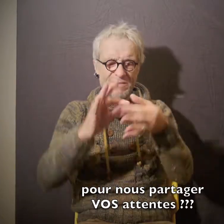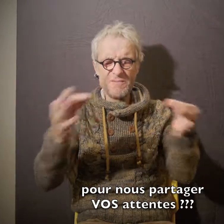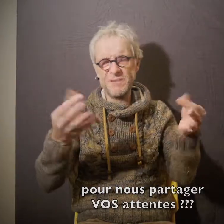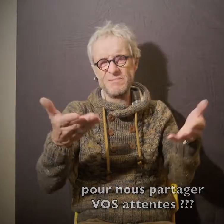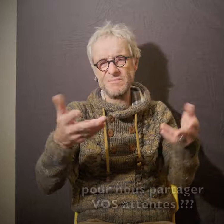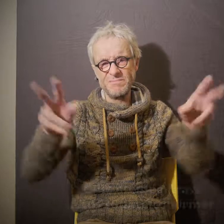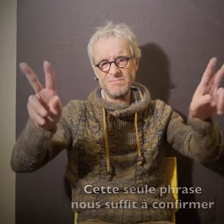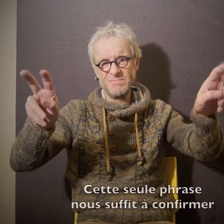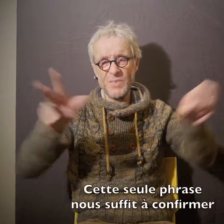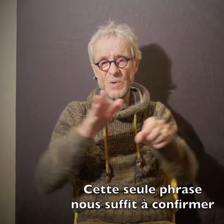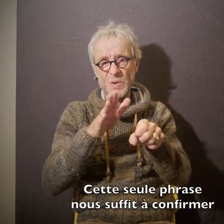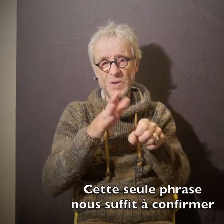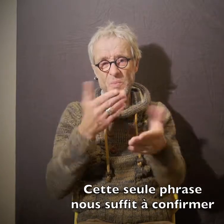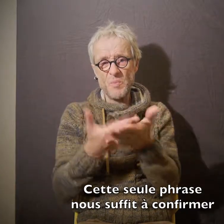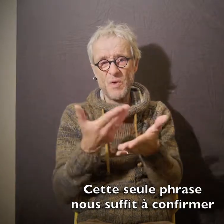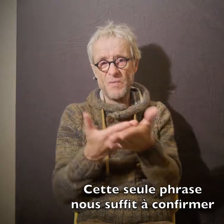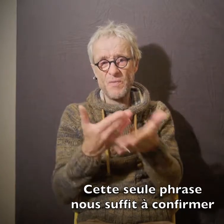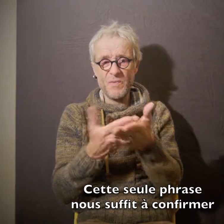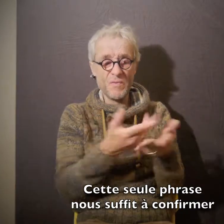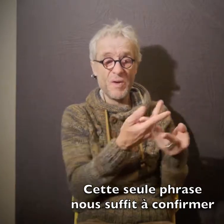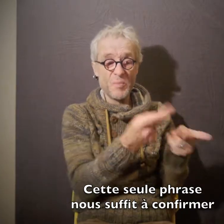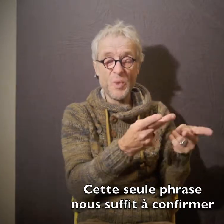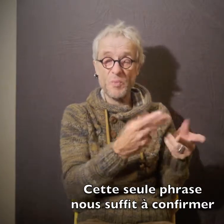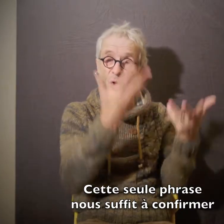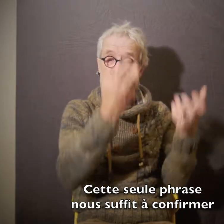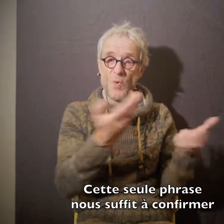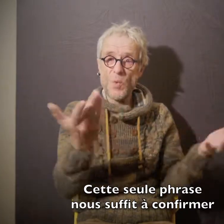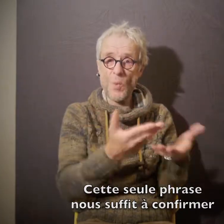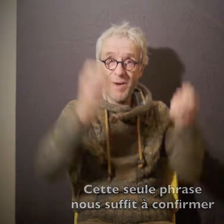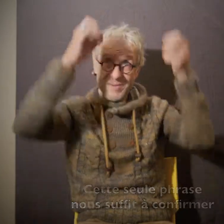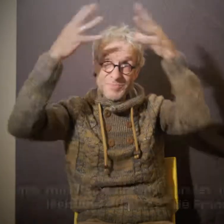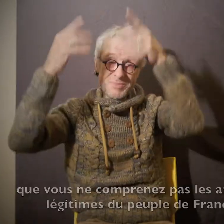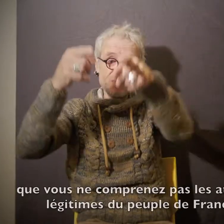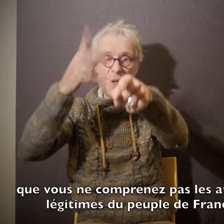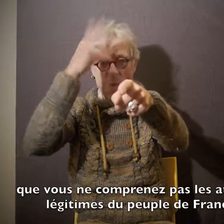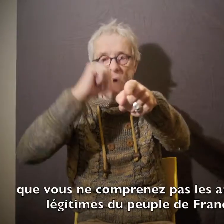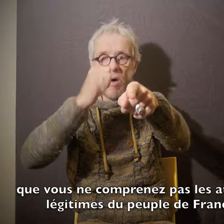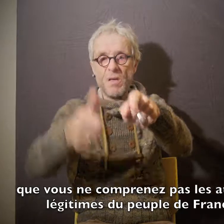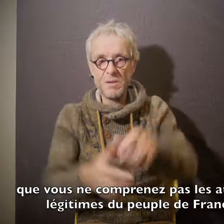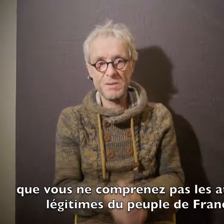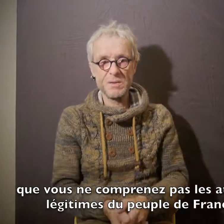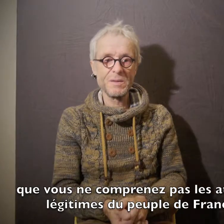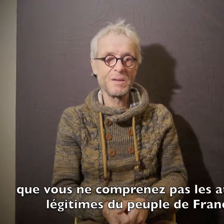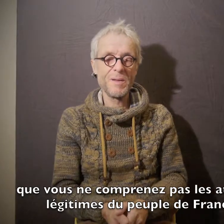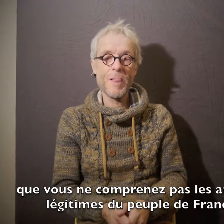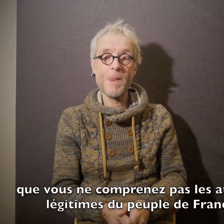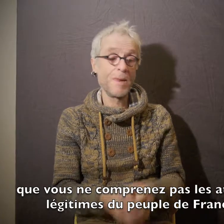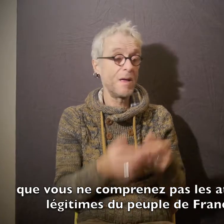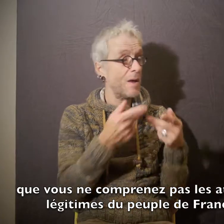Cette seule phrase nous suffit à confirmer que vous ne comprenez pas les attentes légitimes du peuple de France et passez de la demande